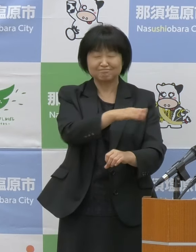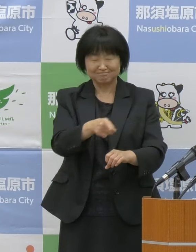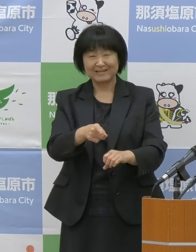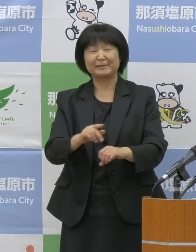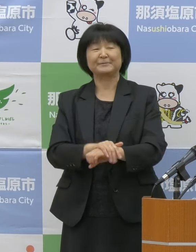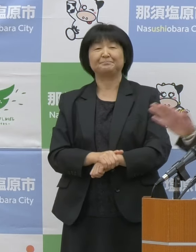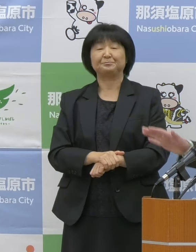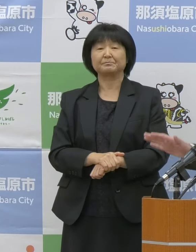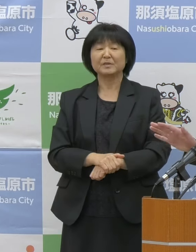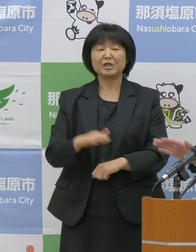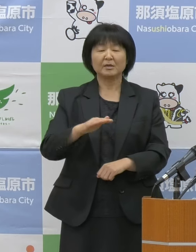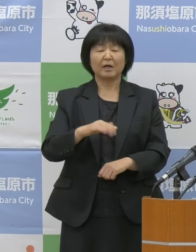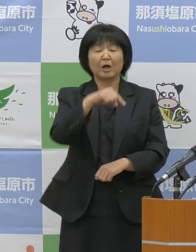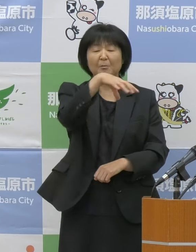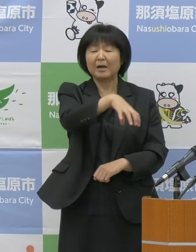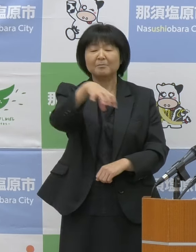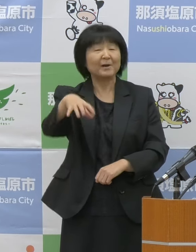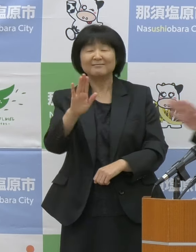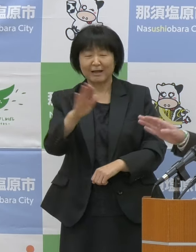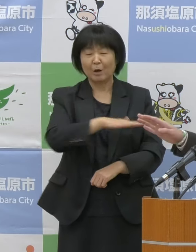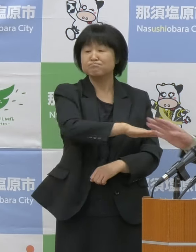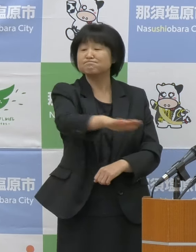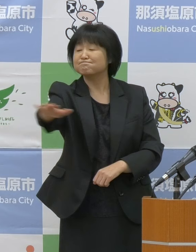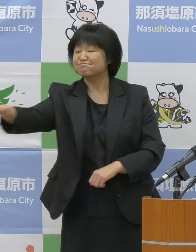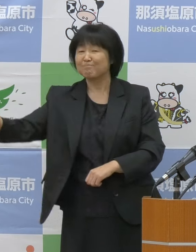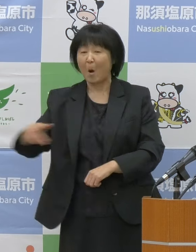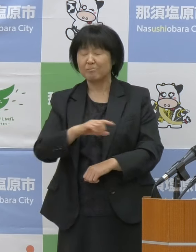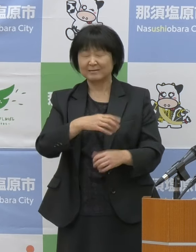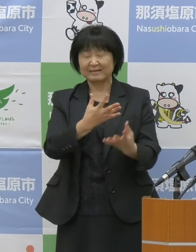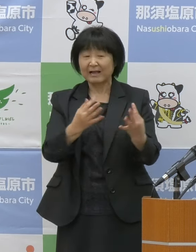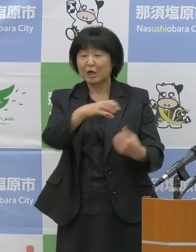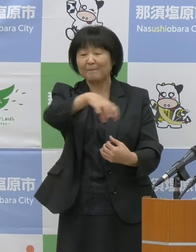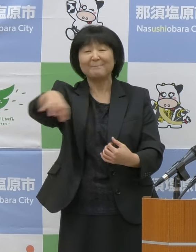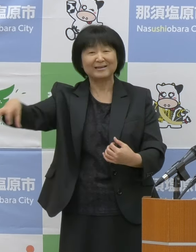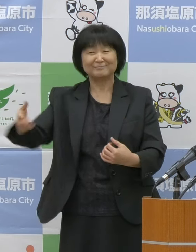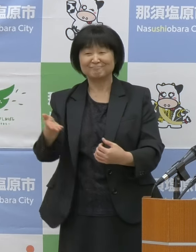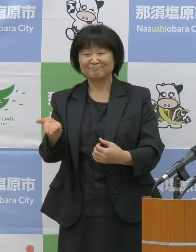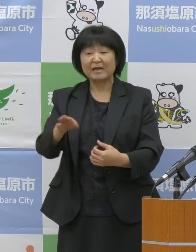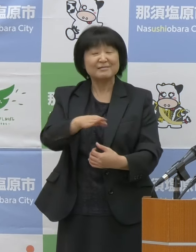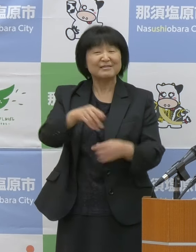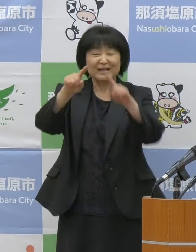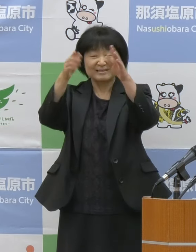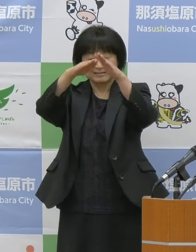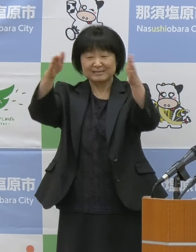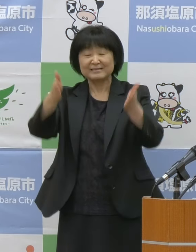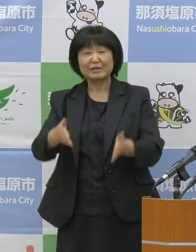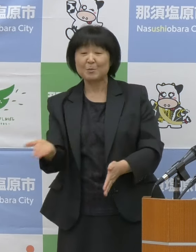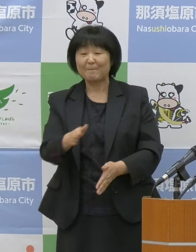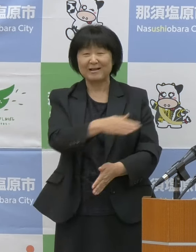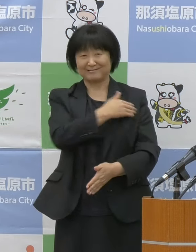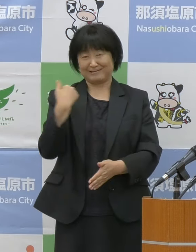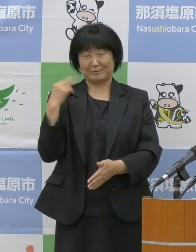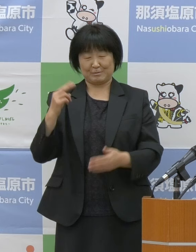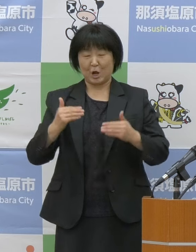に、面的に極力ですね、いろんなエリアに設備が、充電設備が設置できるように進めてまい